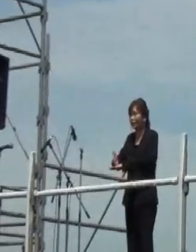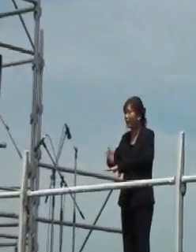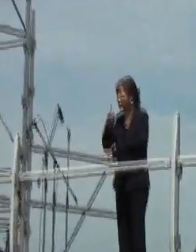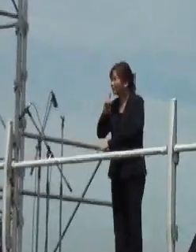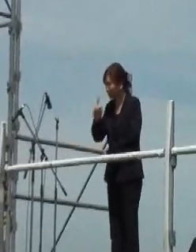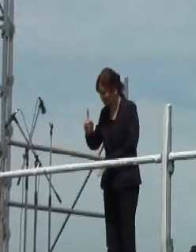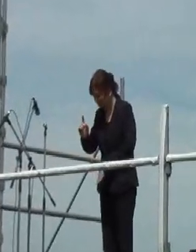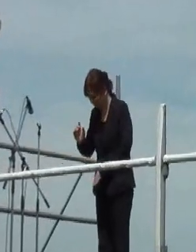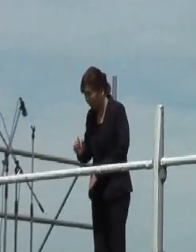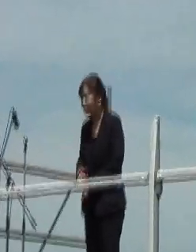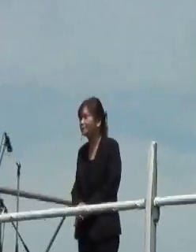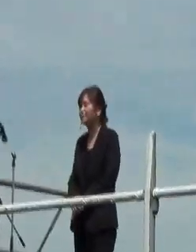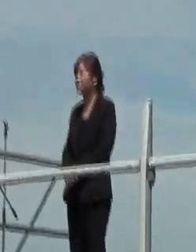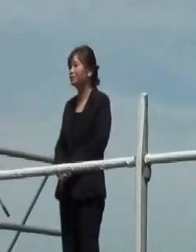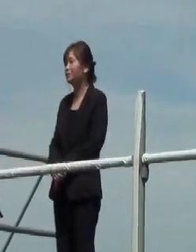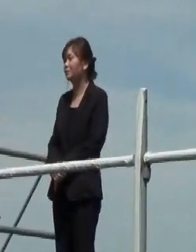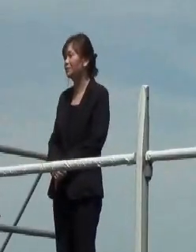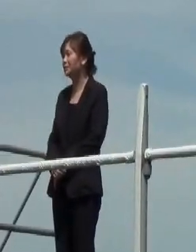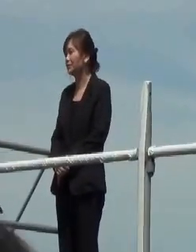とうございます。